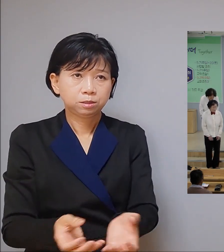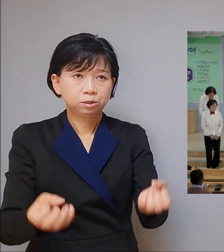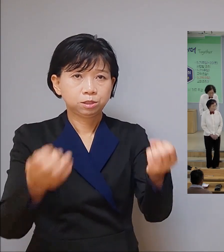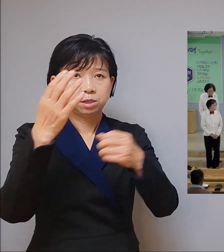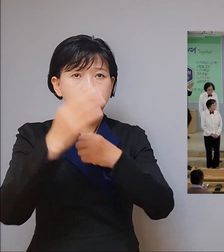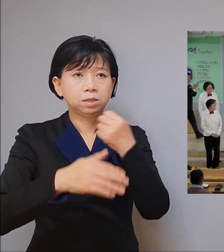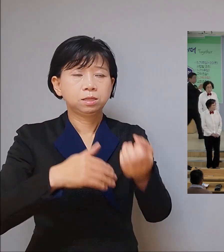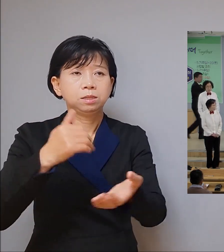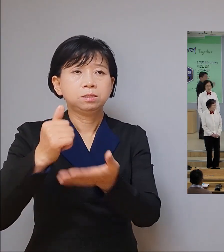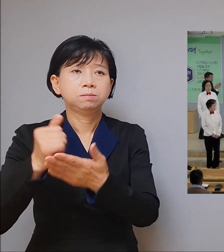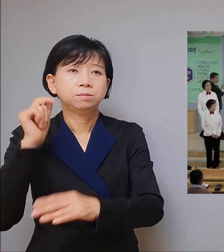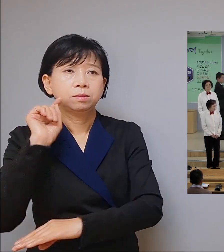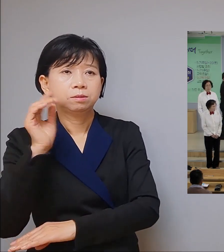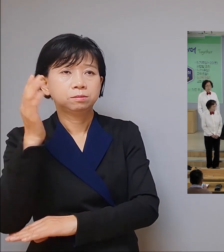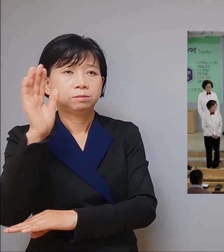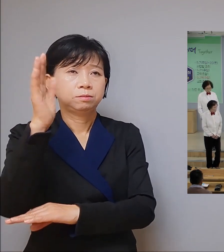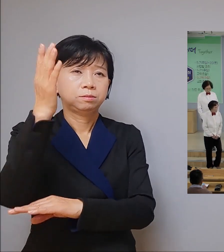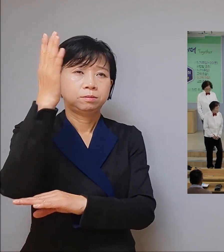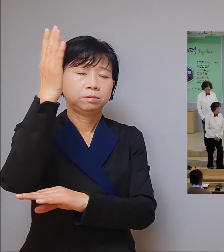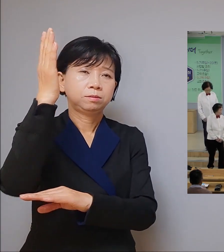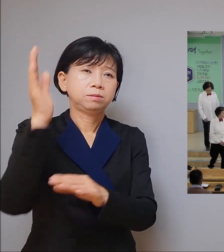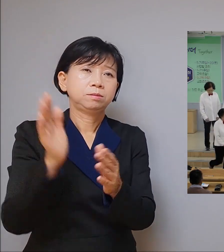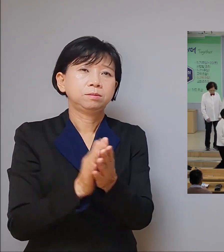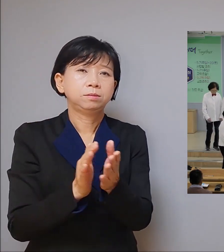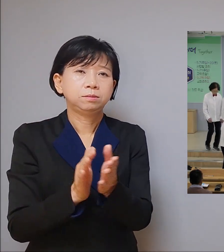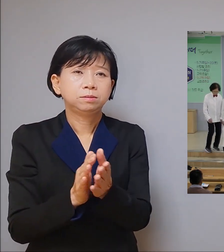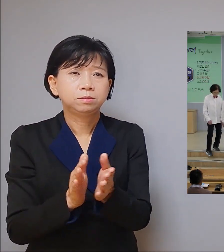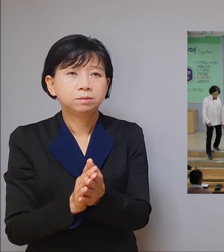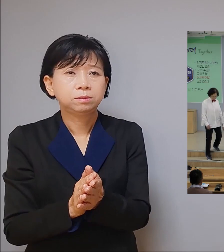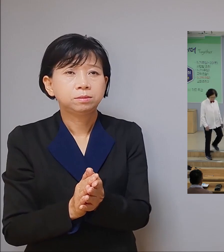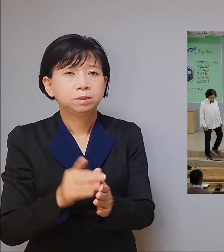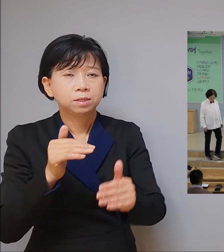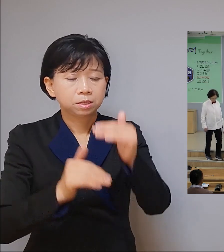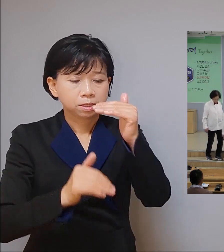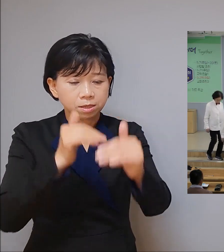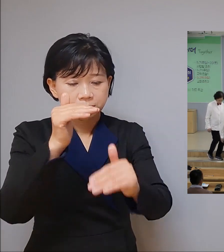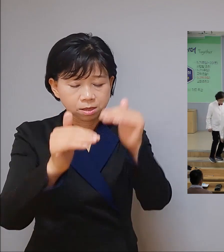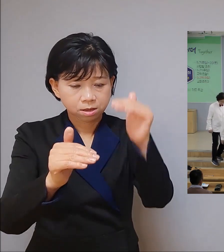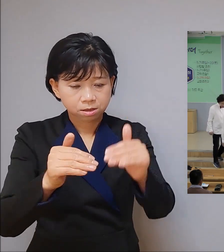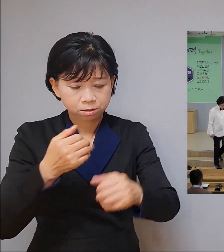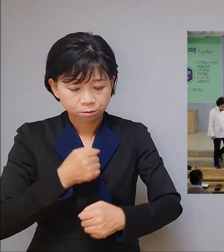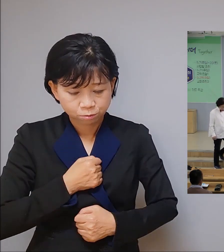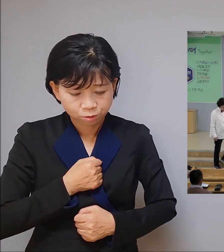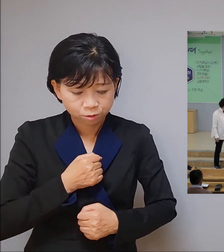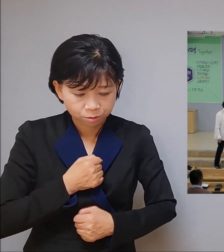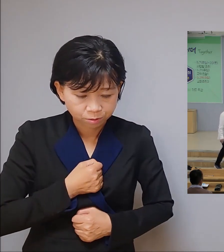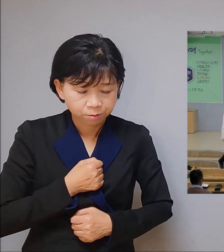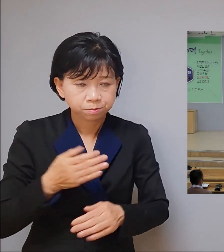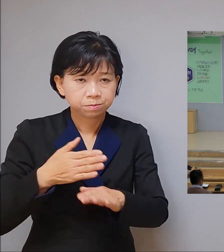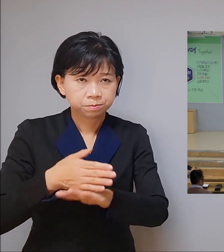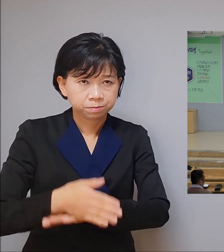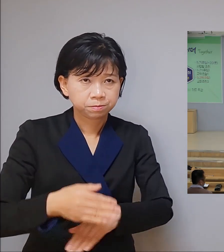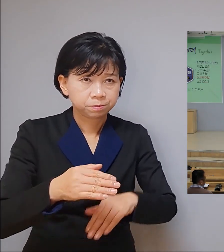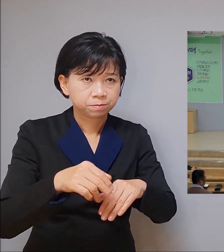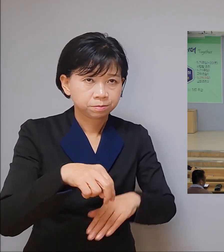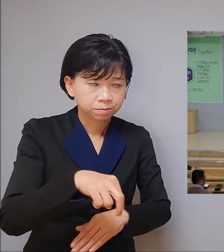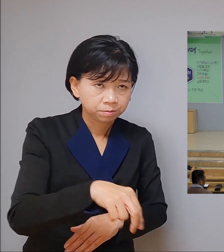하나님의 영광입니다. 네. 네, 계단 보시고 천천히 내려가세요. 천천히.